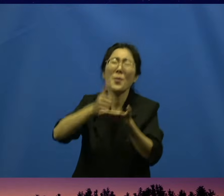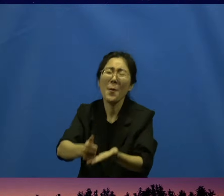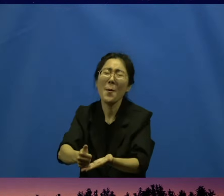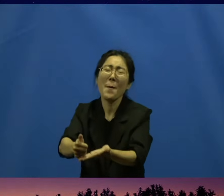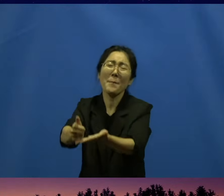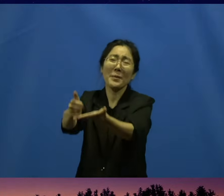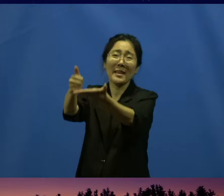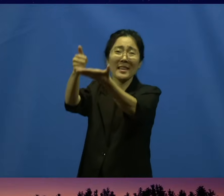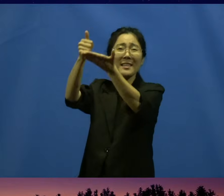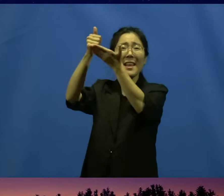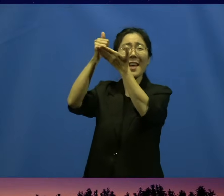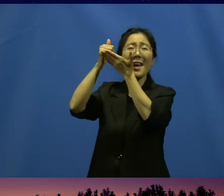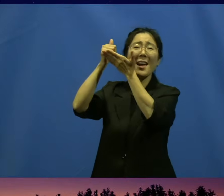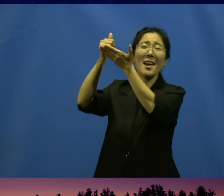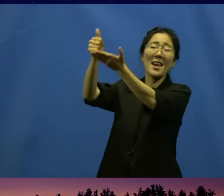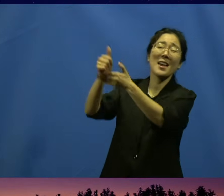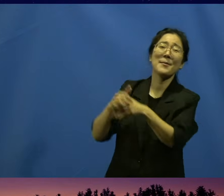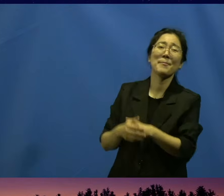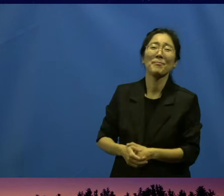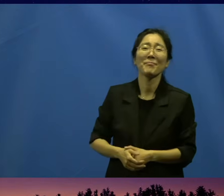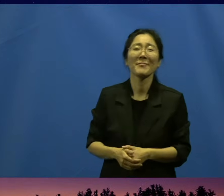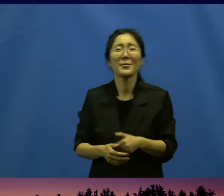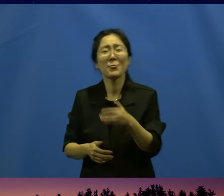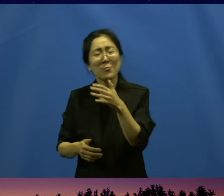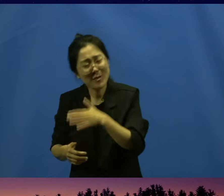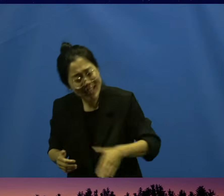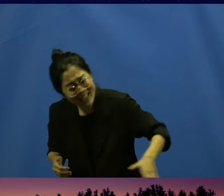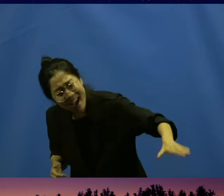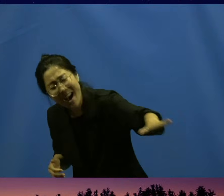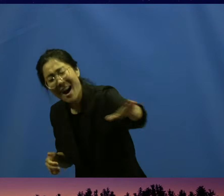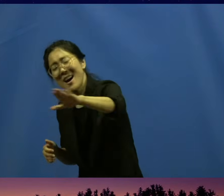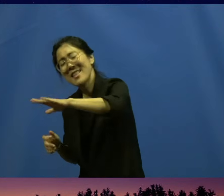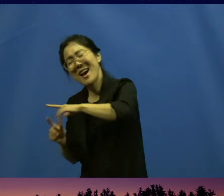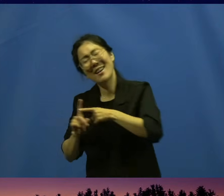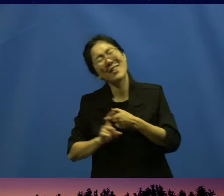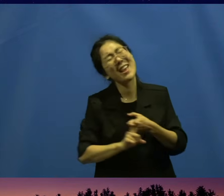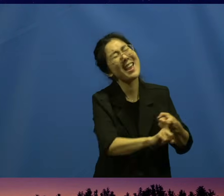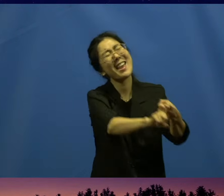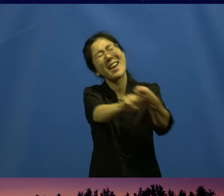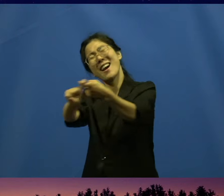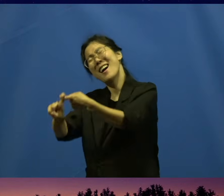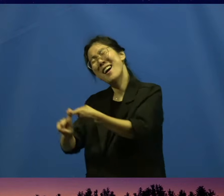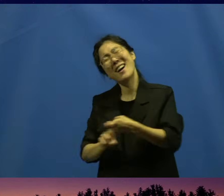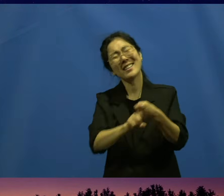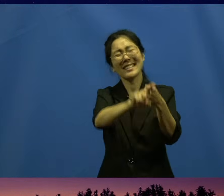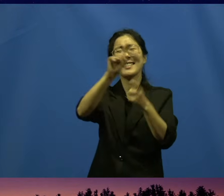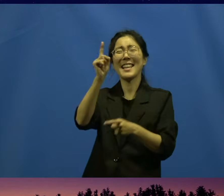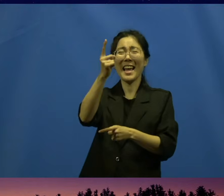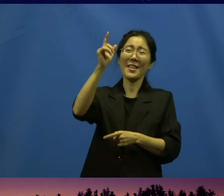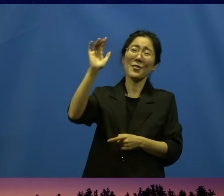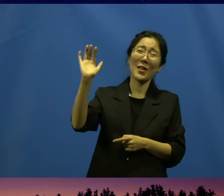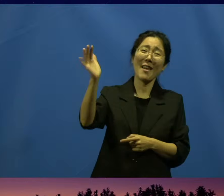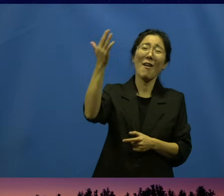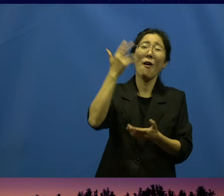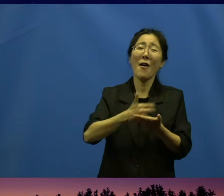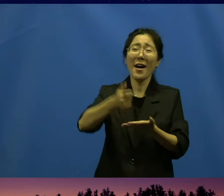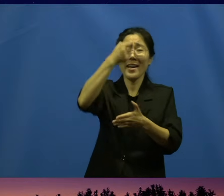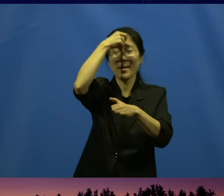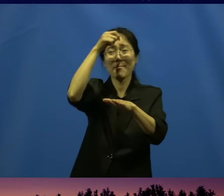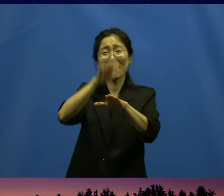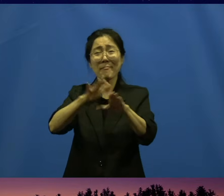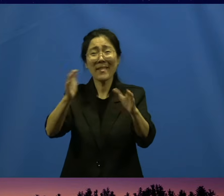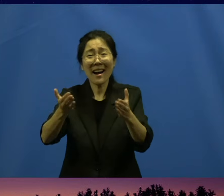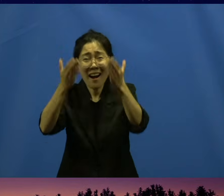하나 되어 주를 예배할 때 우리 하나 되어 주를 예배할